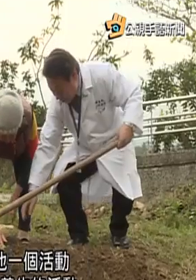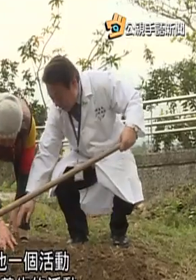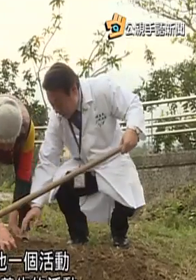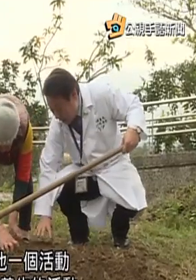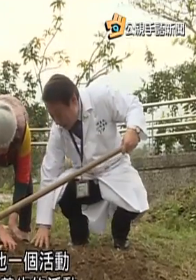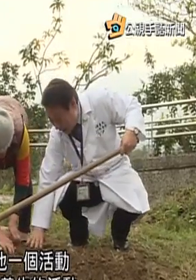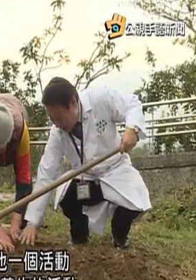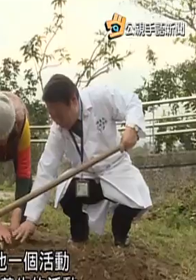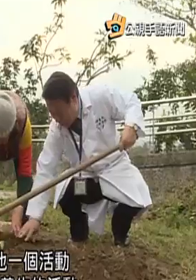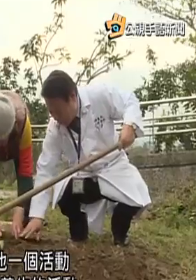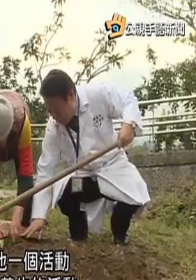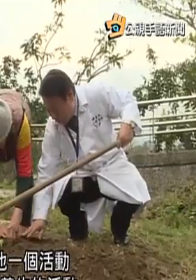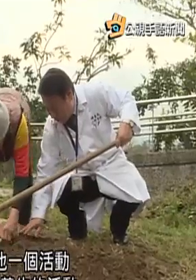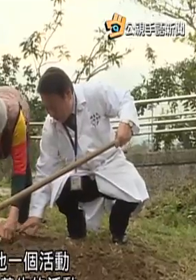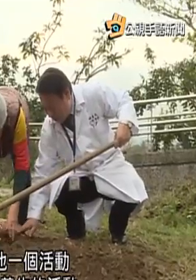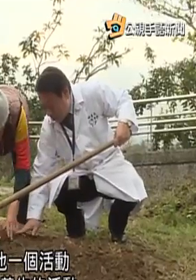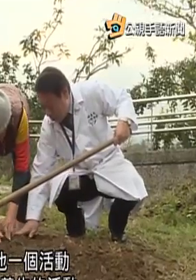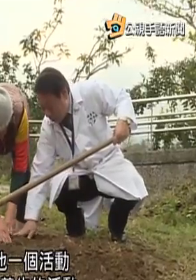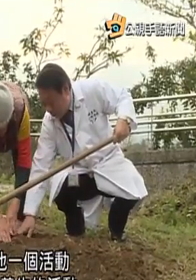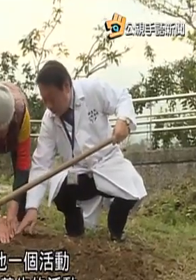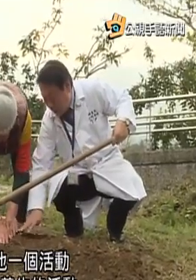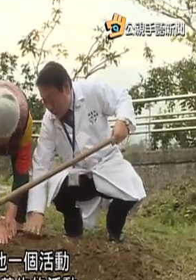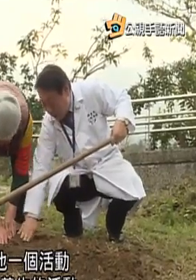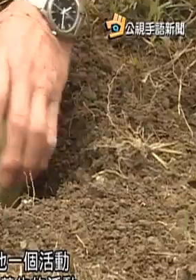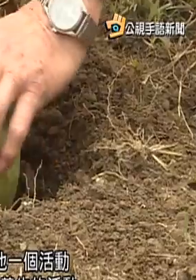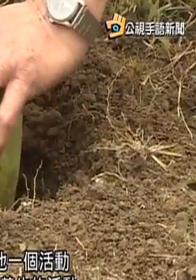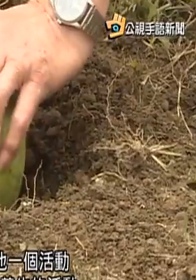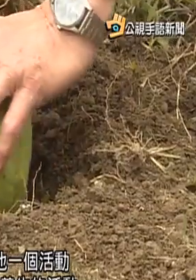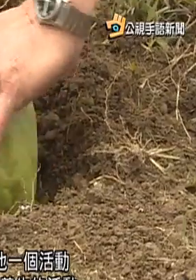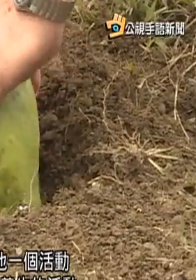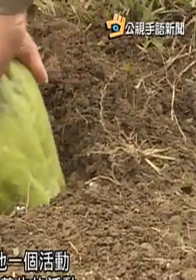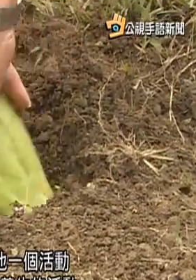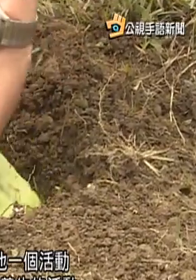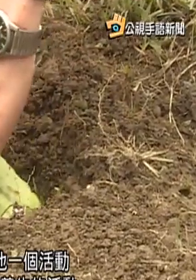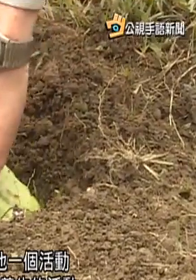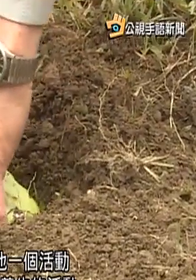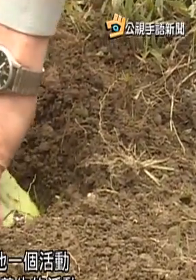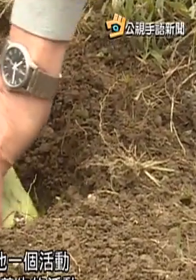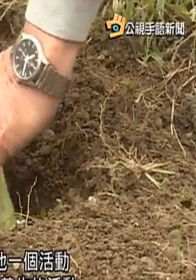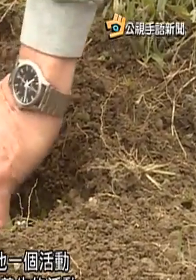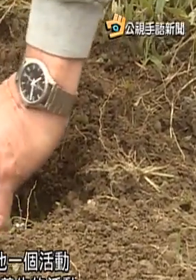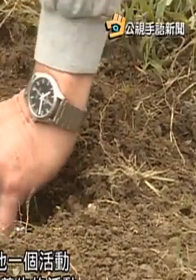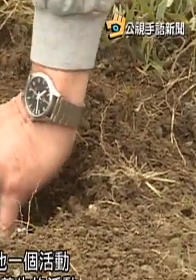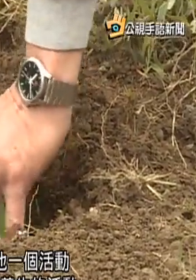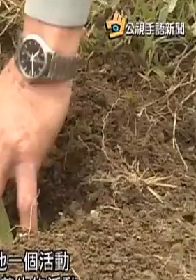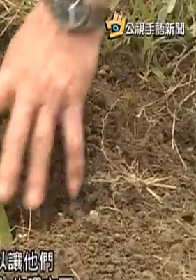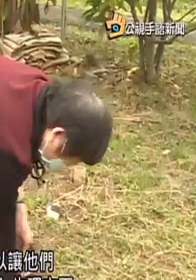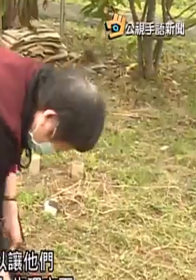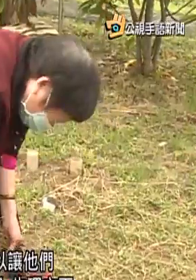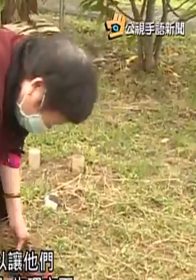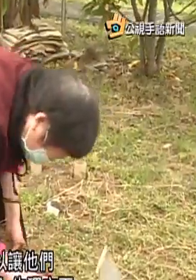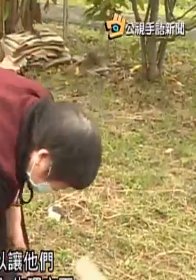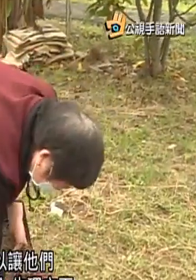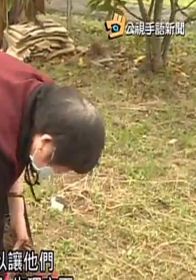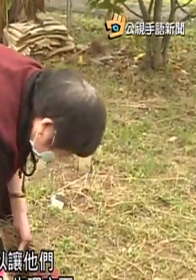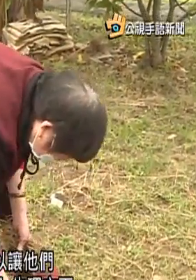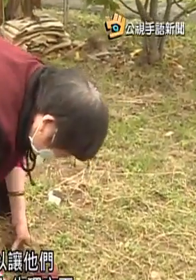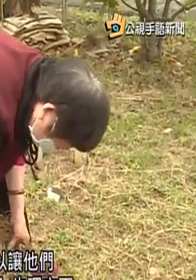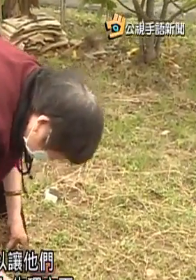他一个活动呢？这个也是一个养生的一个活动嘛，哈，那应该是可以让他